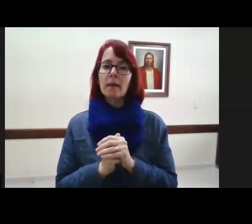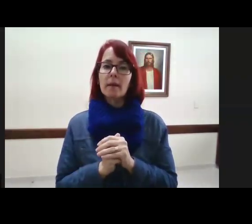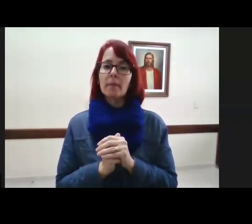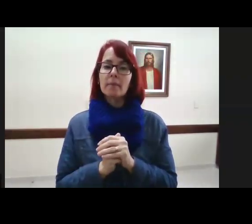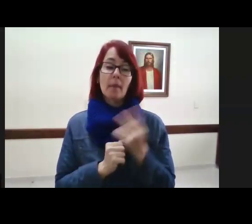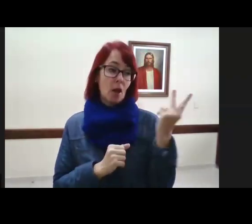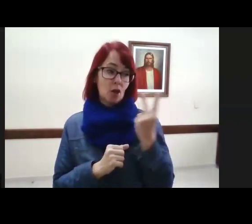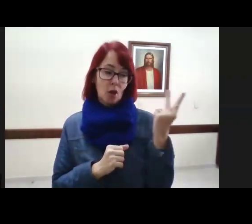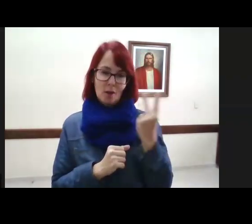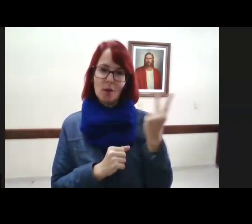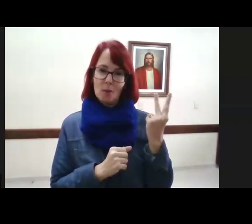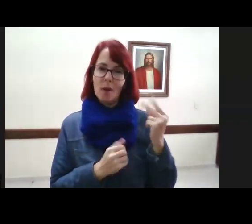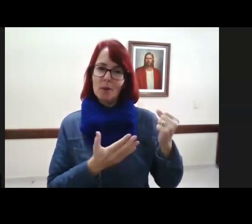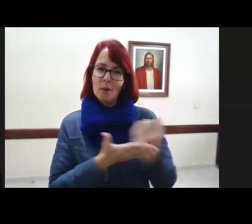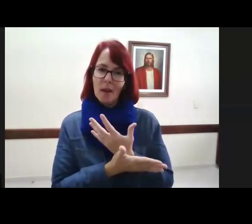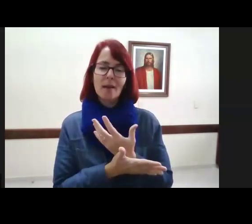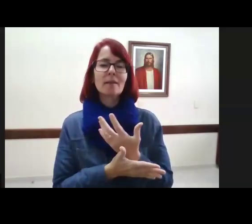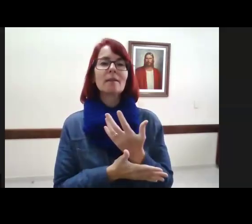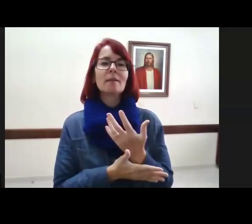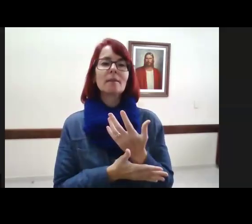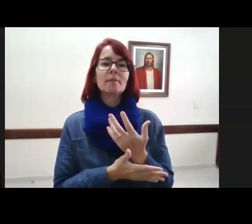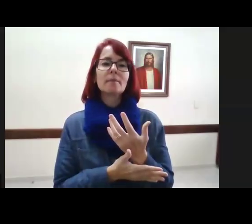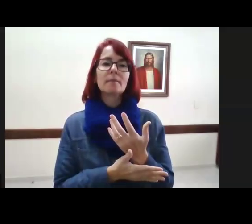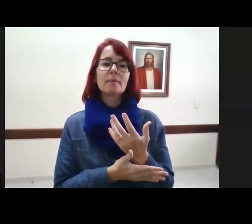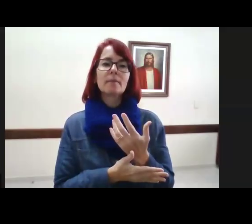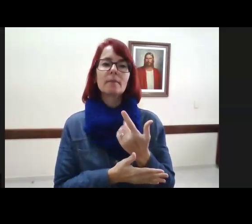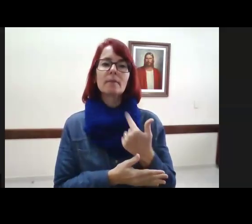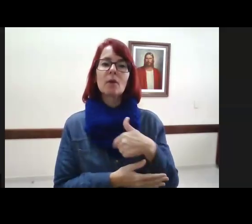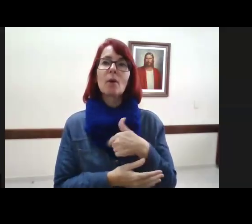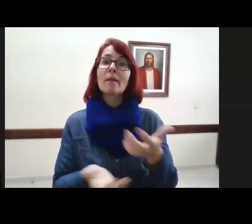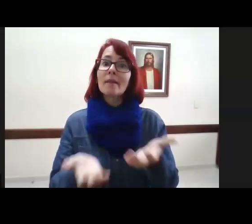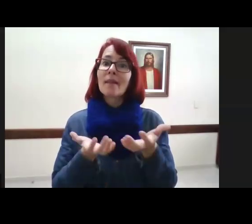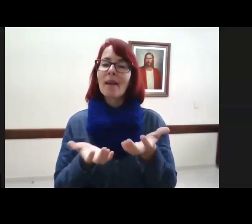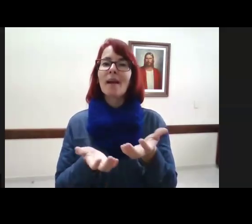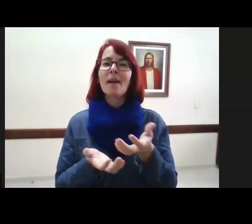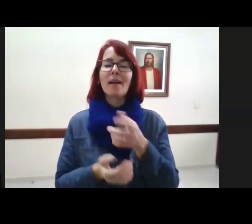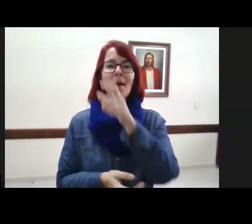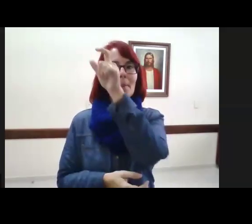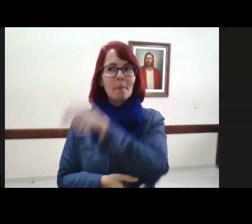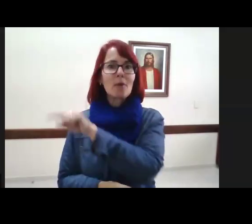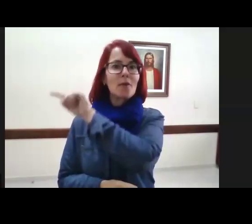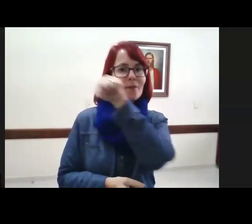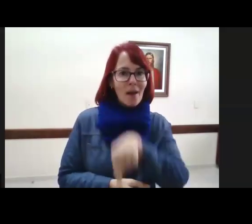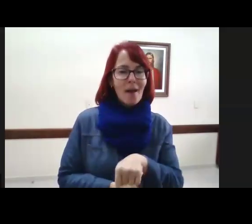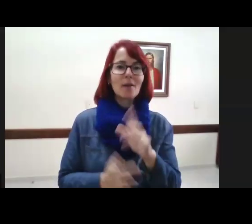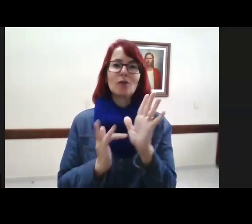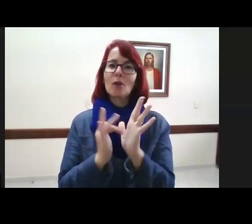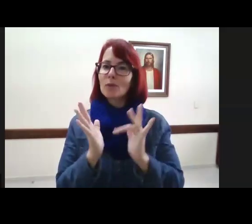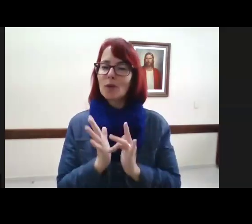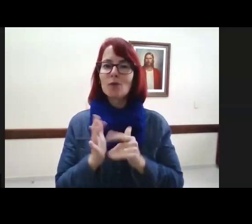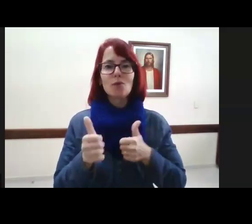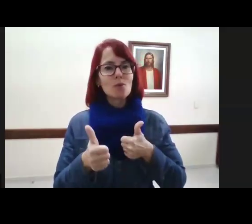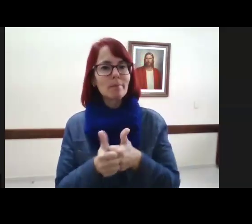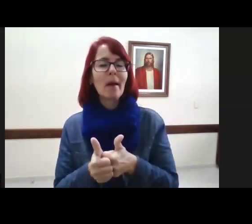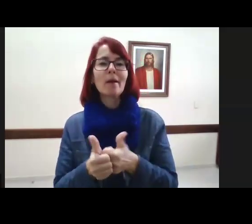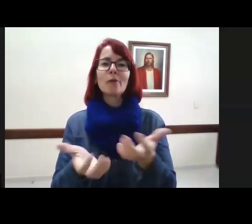as minhas companheiras e com qualquer terceirizado do centro, a gente só tem um desejo que essa pessoa venha a Cristo, né? Que elas tenham um desejo de